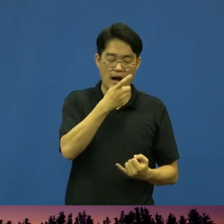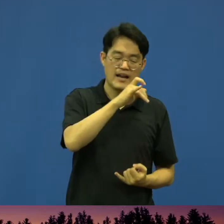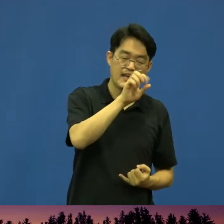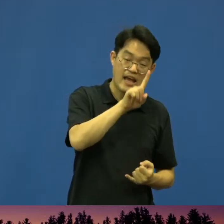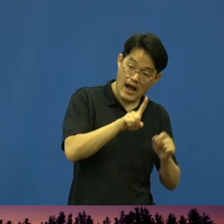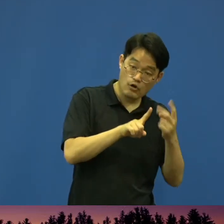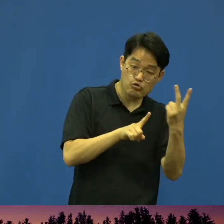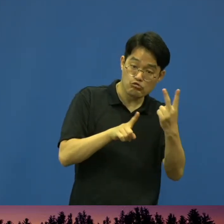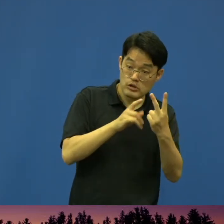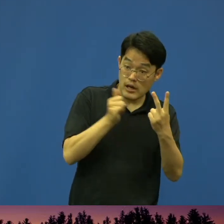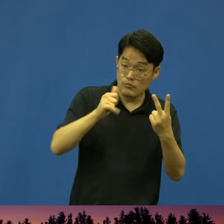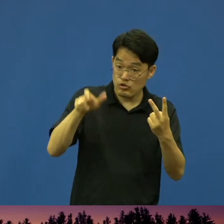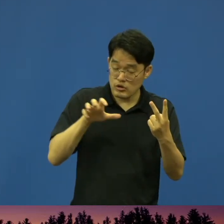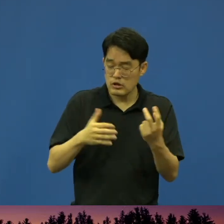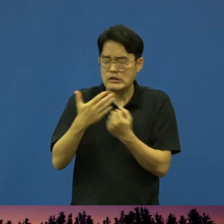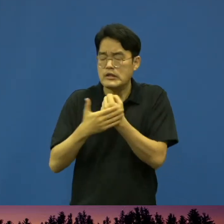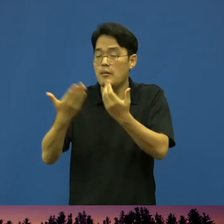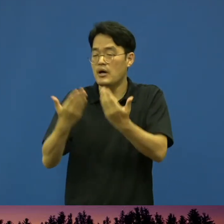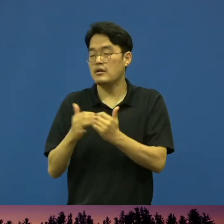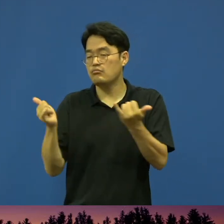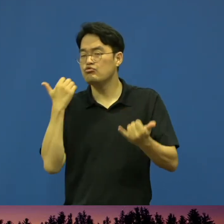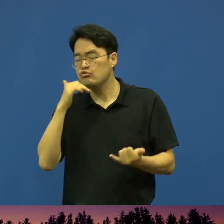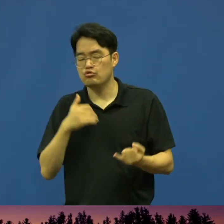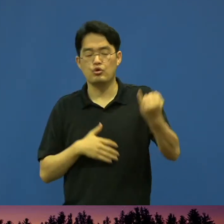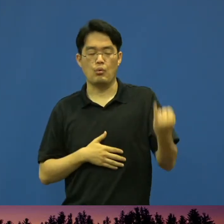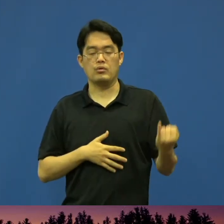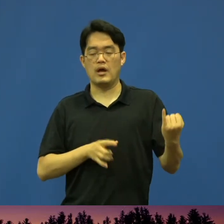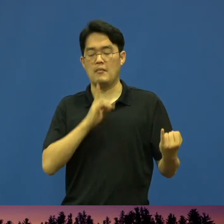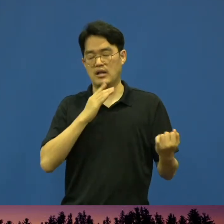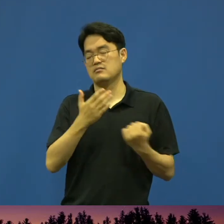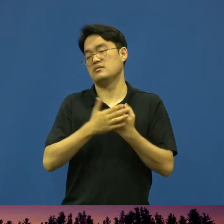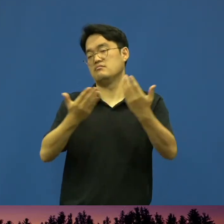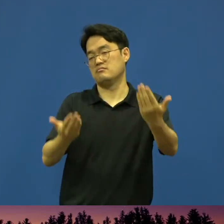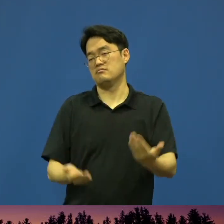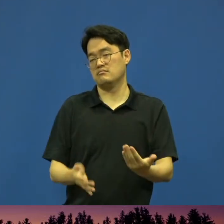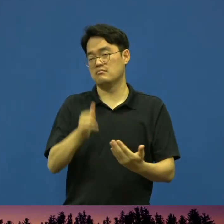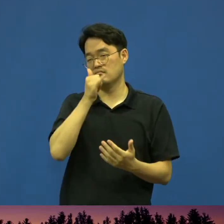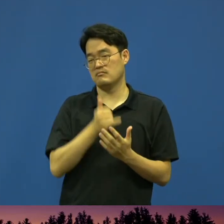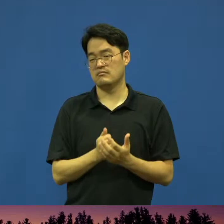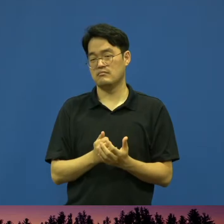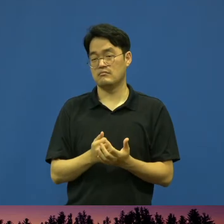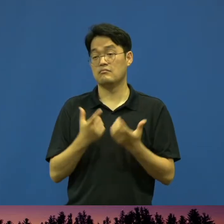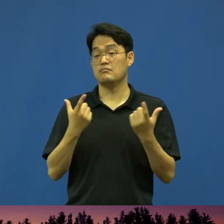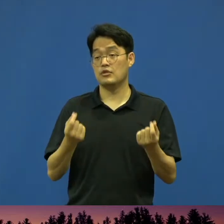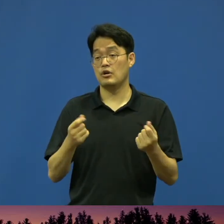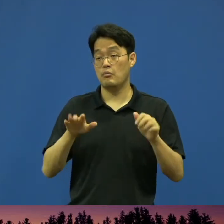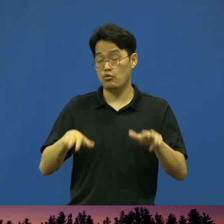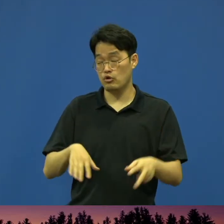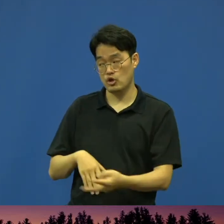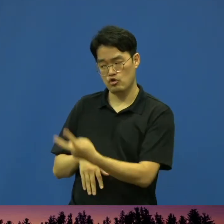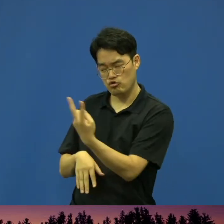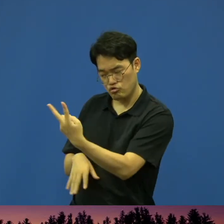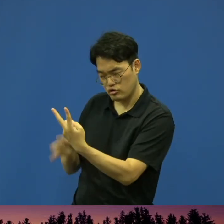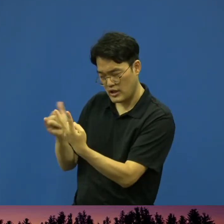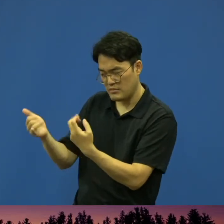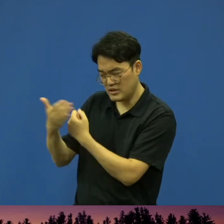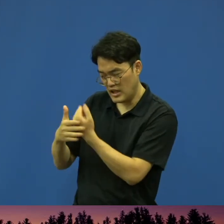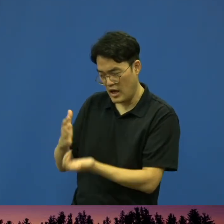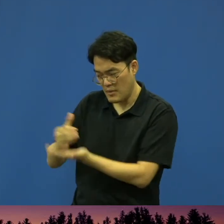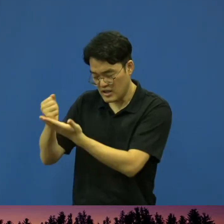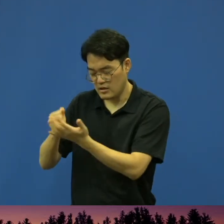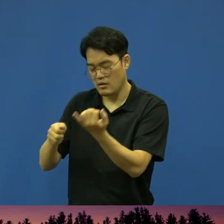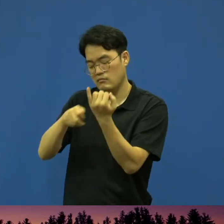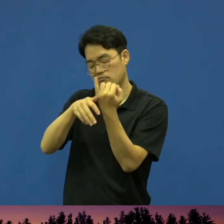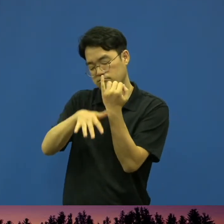두 사람의 삶에 우리는 한 발짝 더 다가가 봤으면 좋겠습니다. 은혜를 누린 혈류병